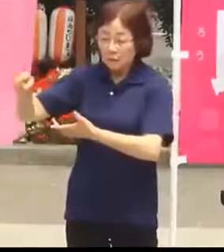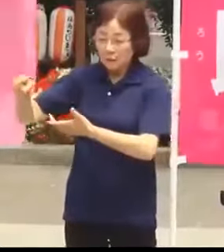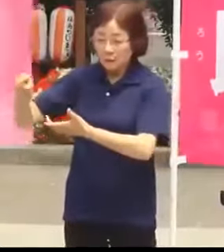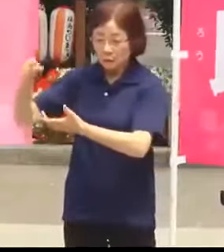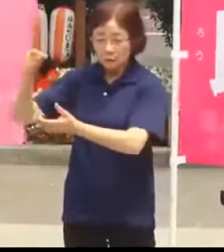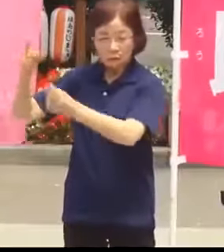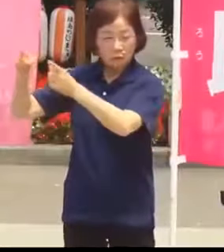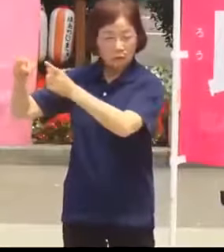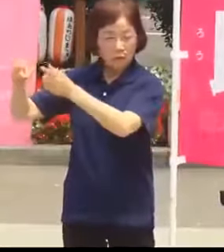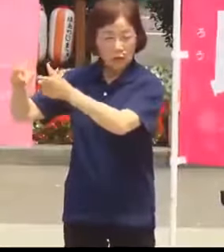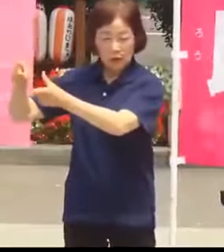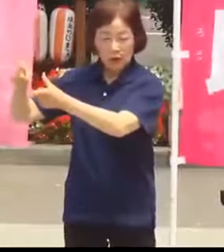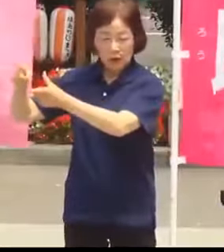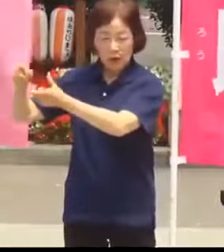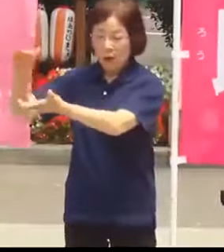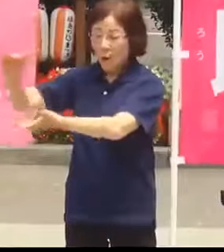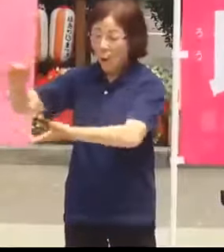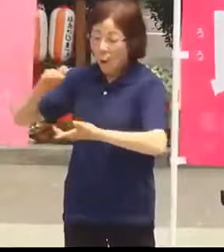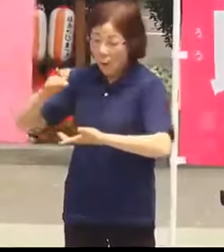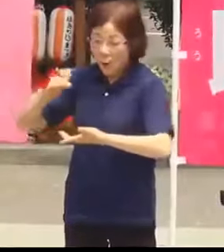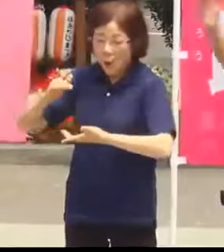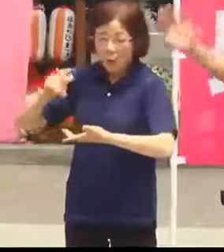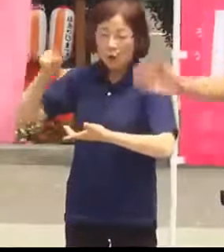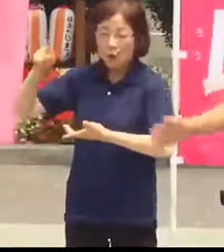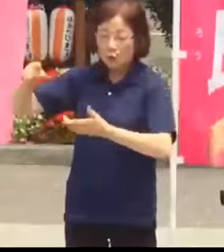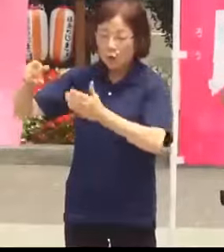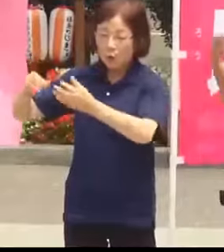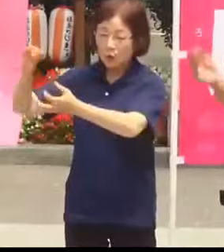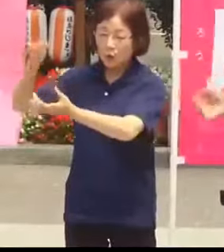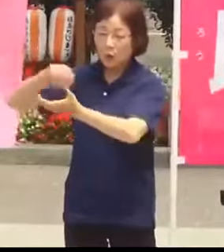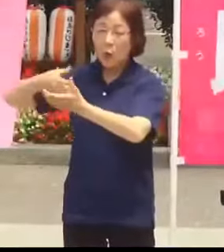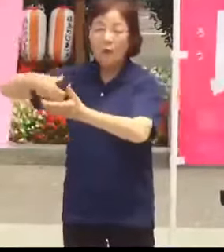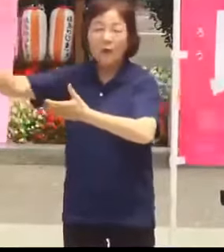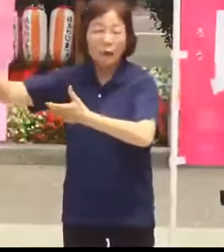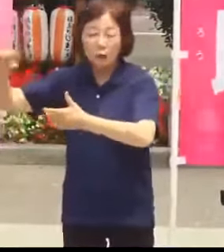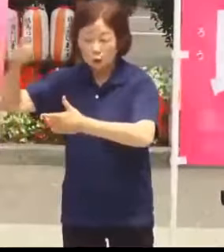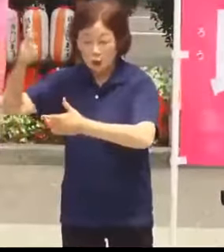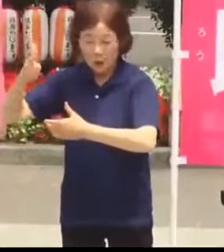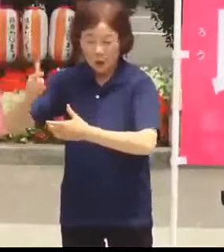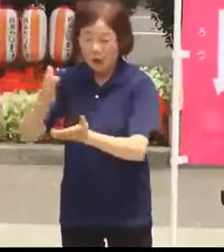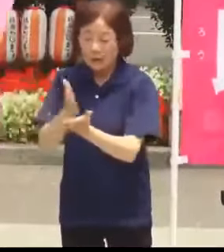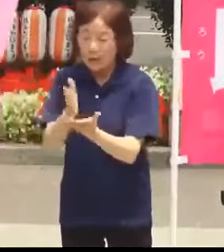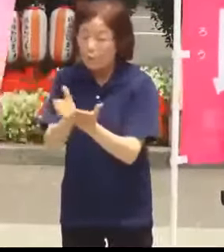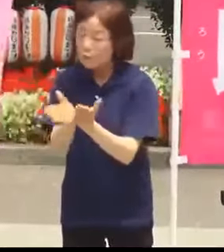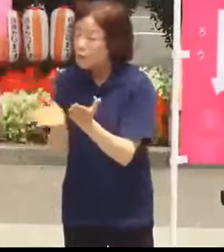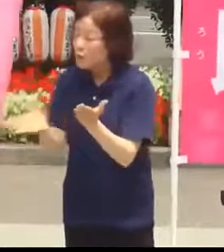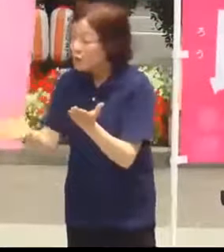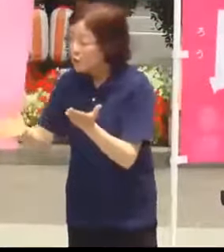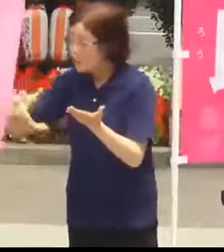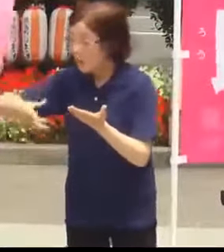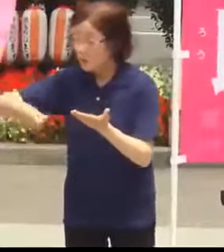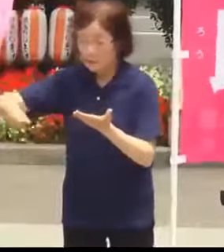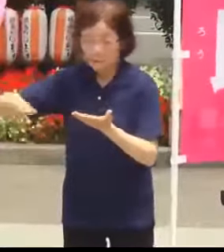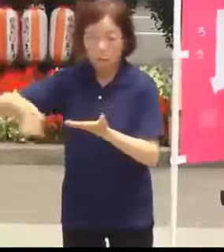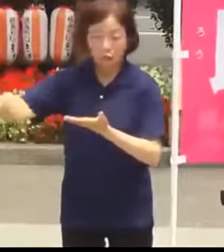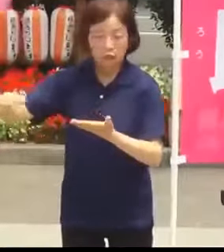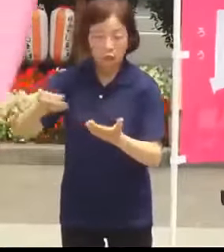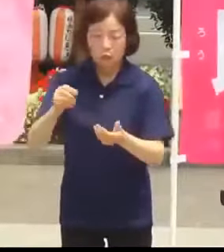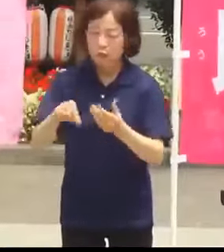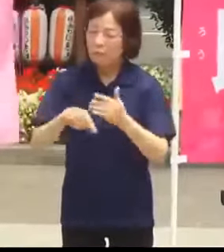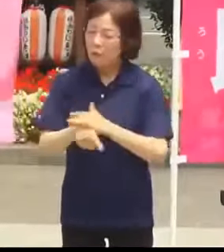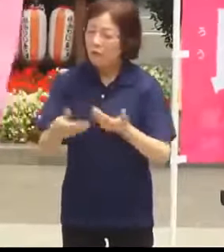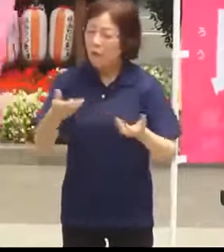それを得られる人たちに対して所得税として撮るのではなくて分離してるって事なんですどうして分離するの